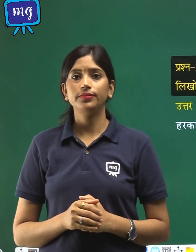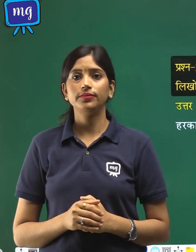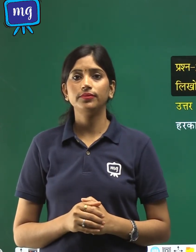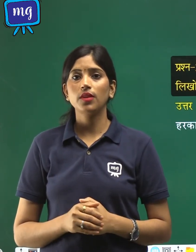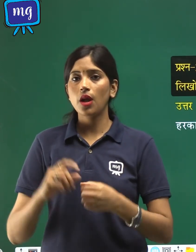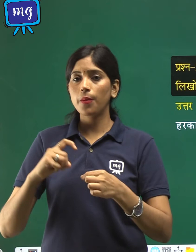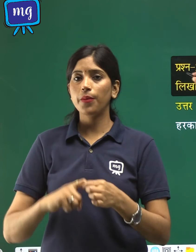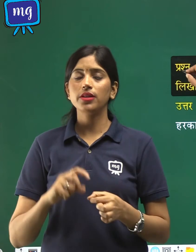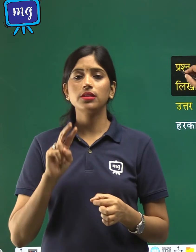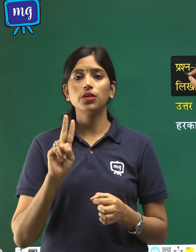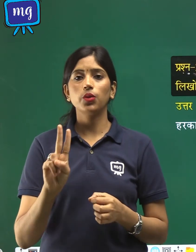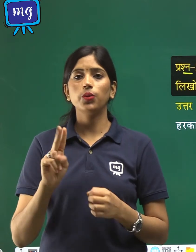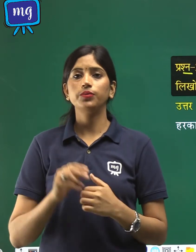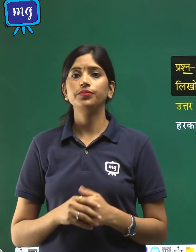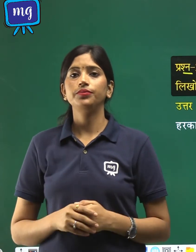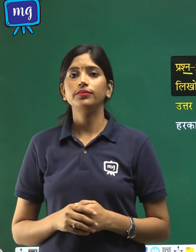प्रश्न 2,